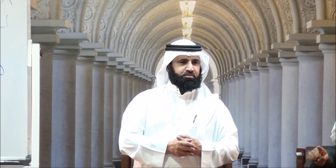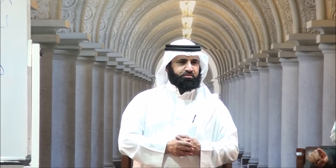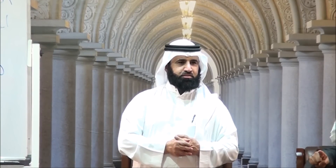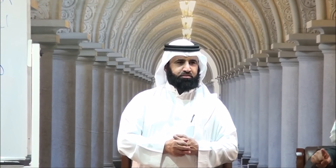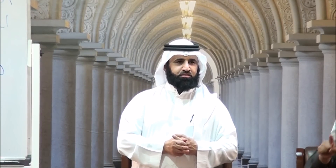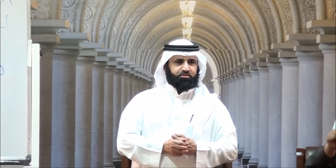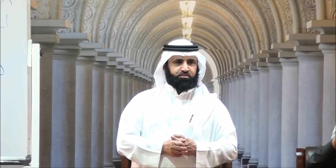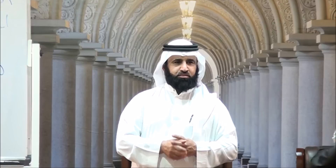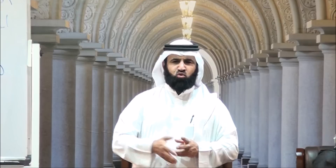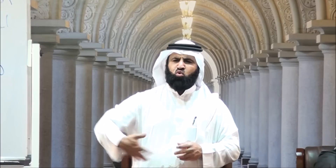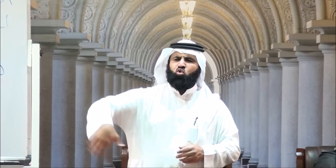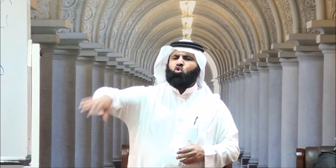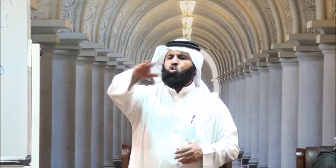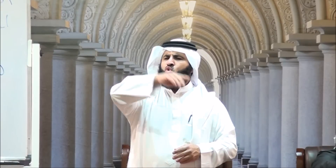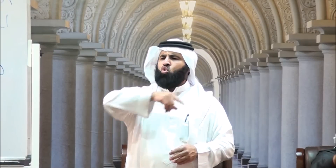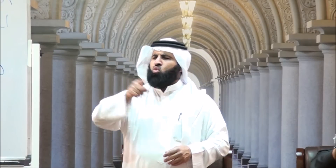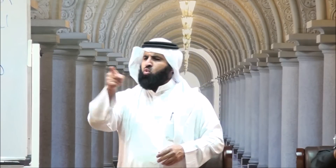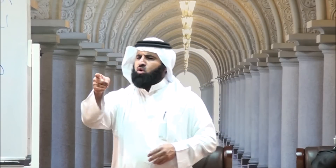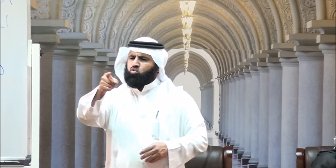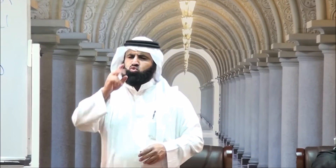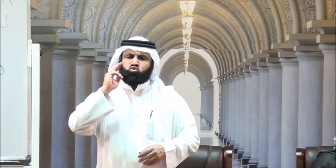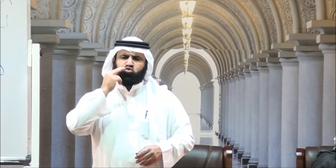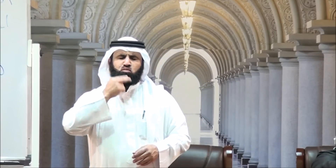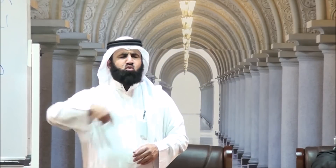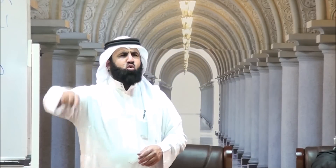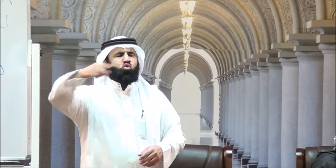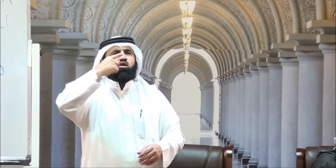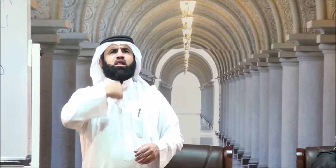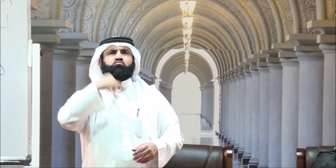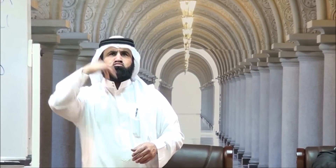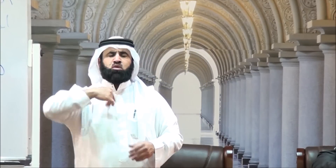أنت وأنت تريد السعادة